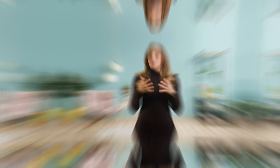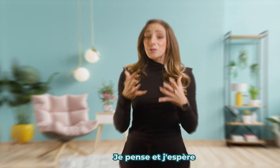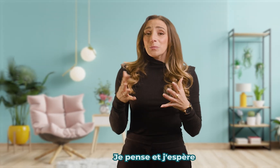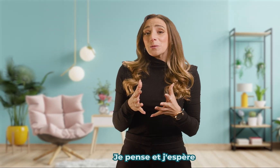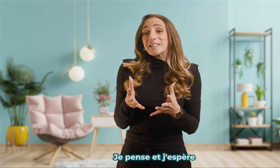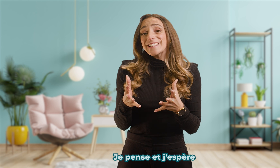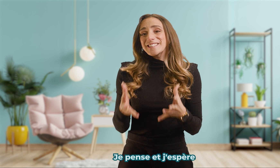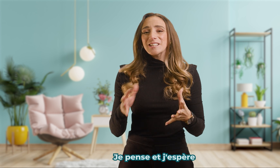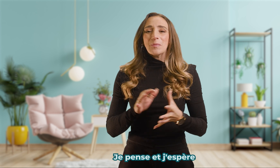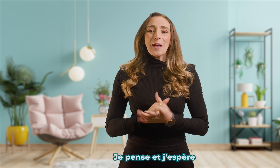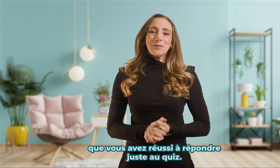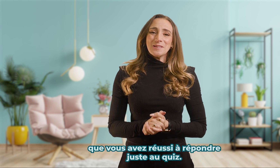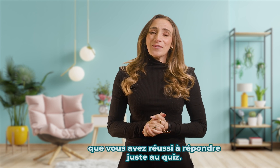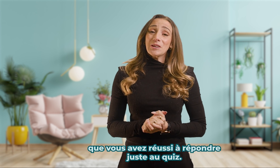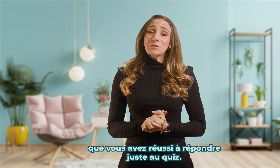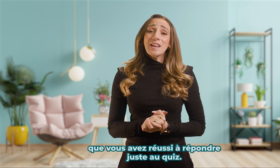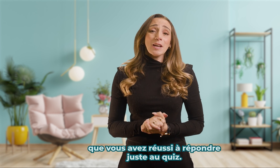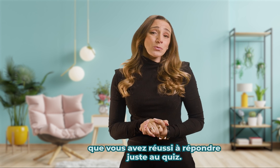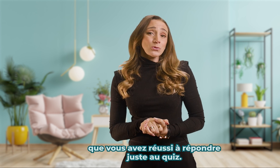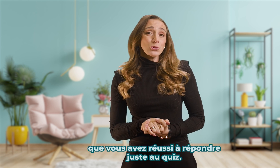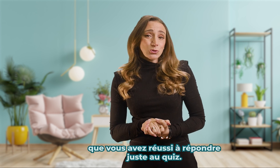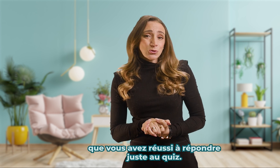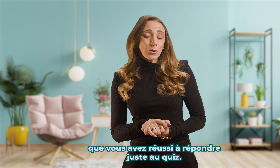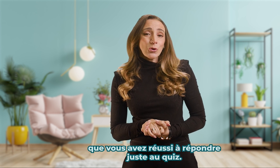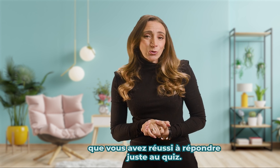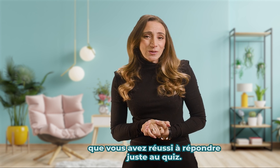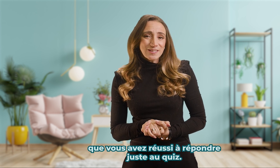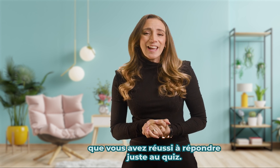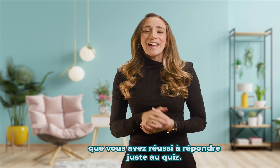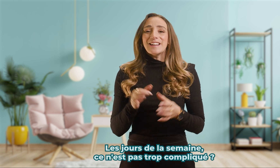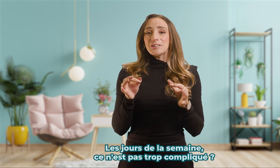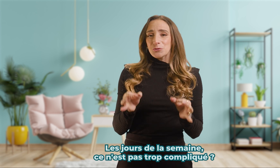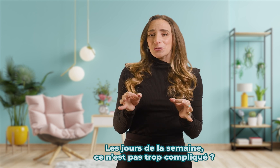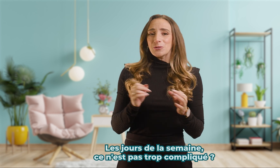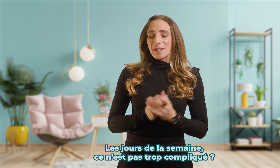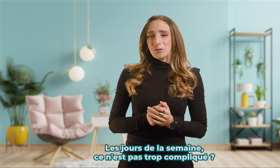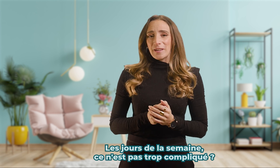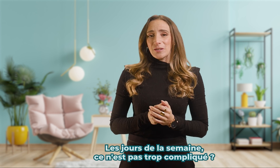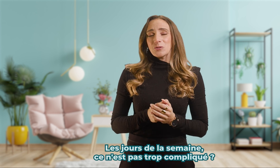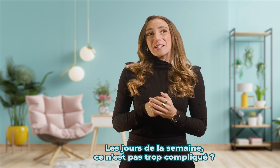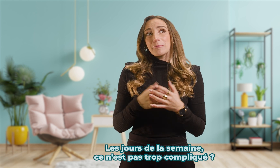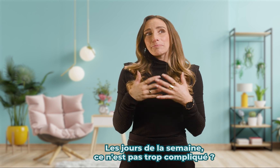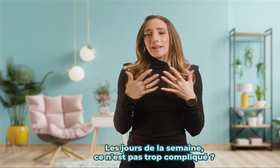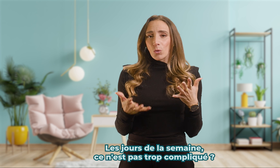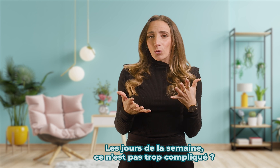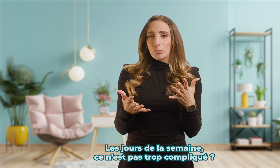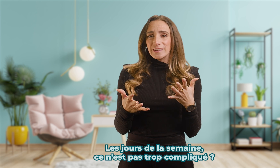Je pense et j'espère que vous avez réussi à répondre juste au quiz. Les jours de la semaine. Ce n'est pas trop